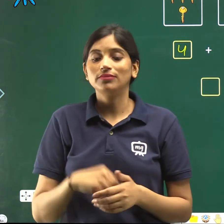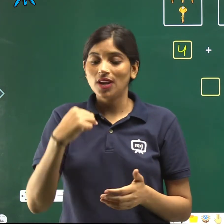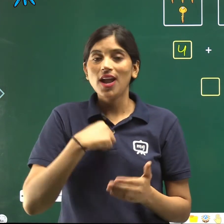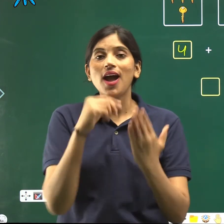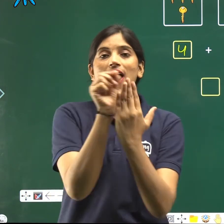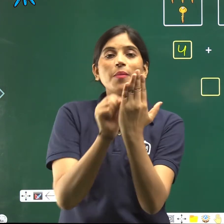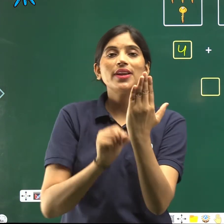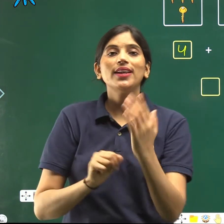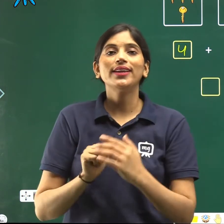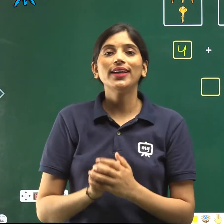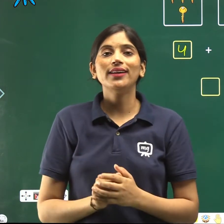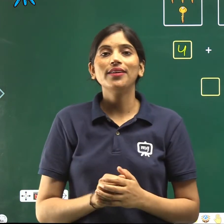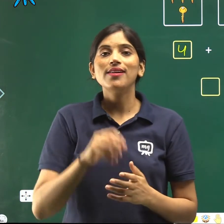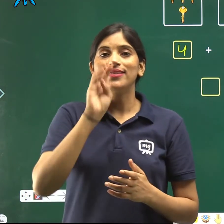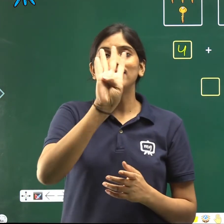हमने लिखे